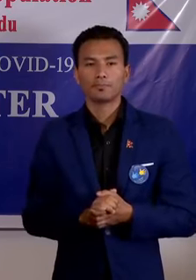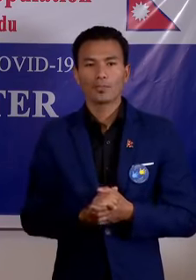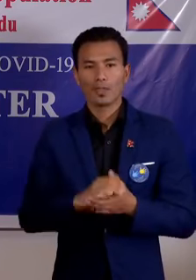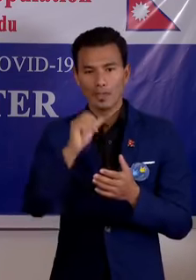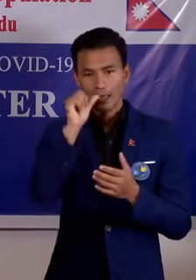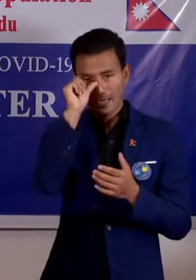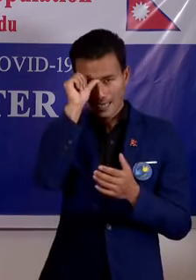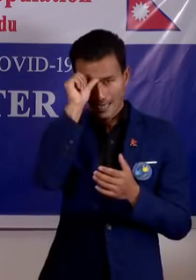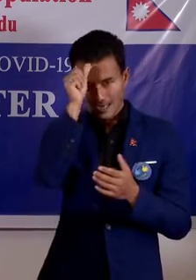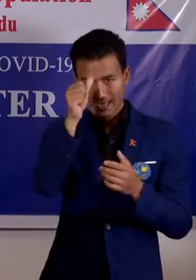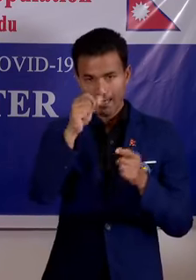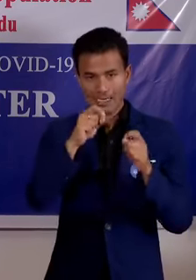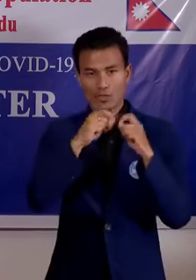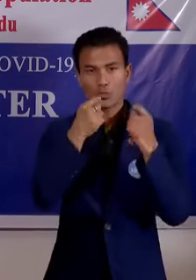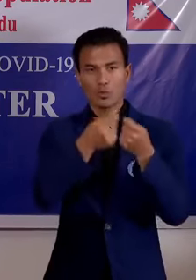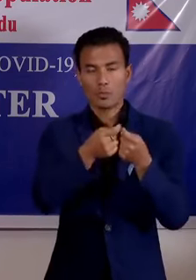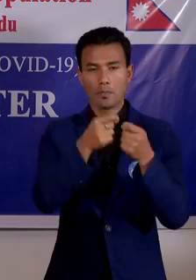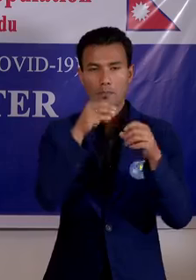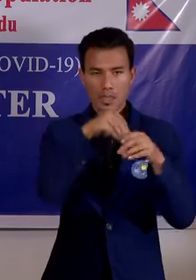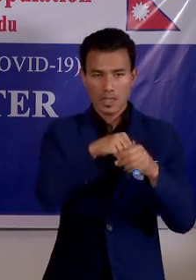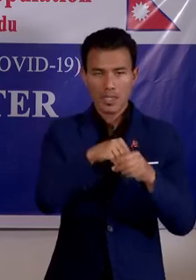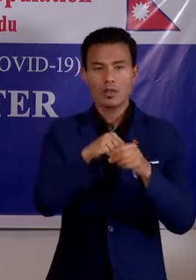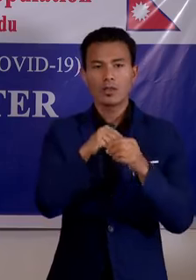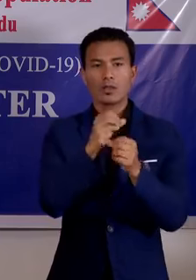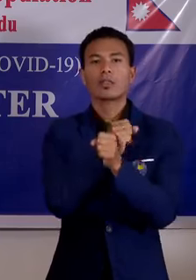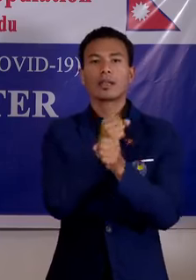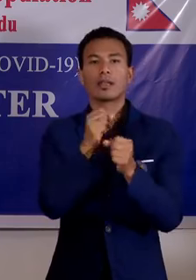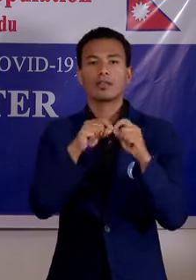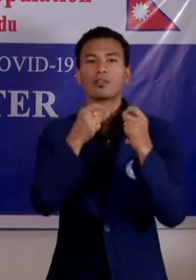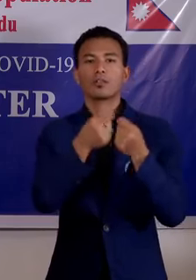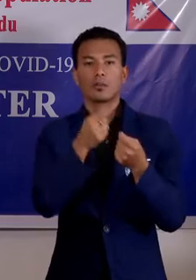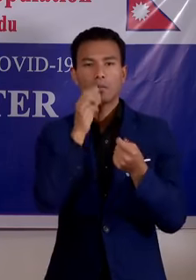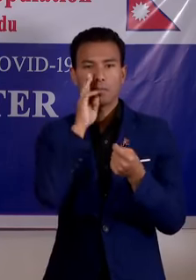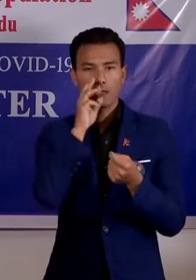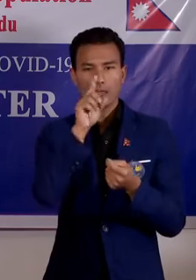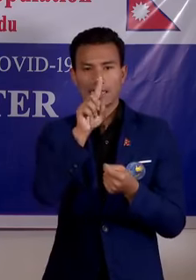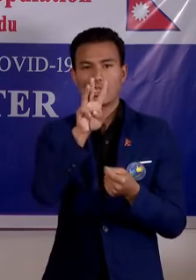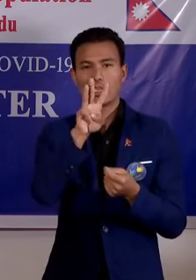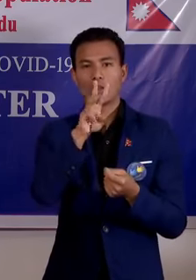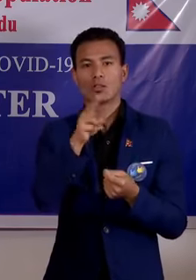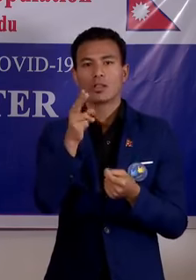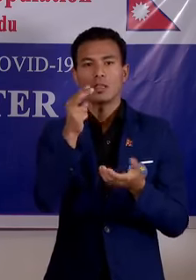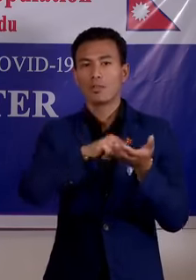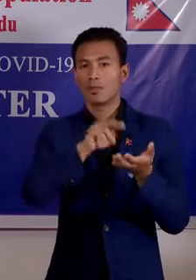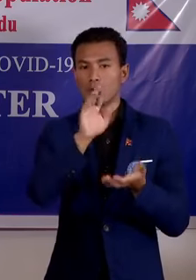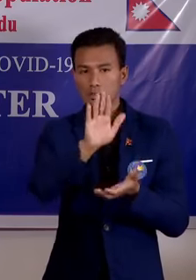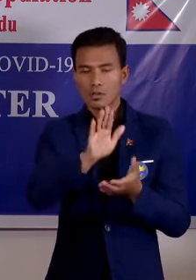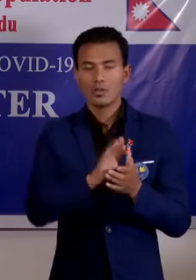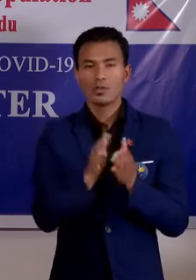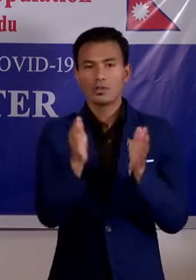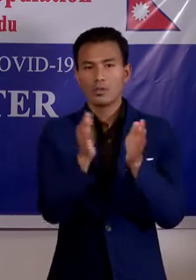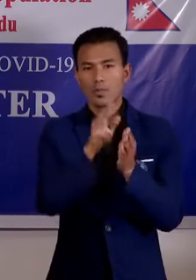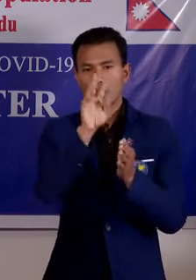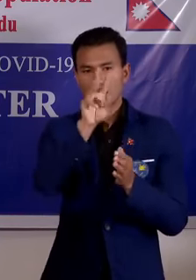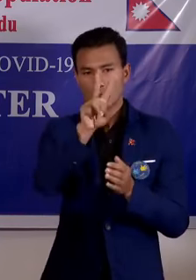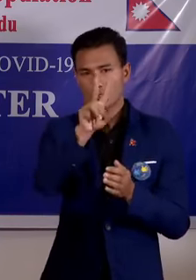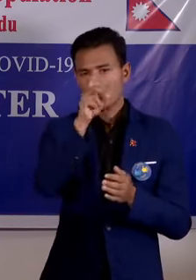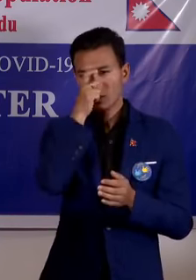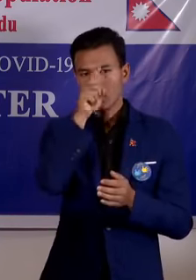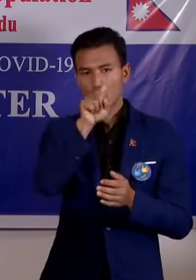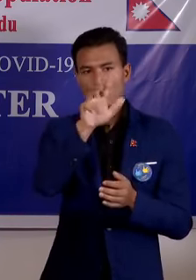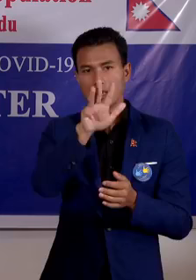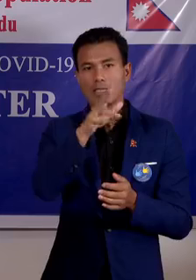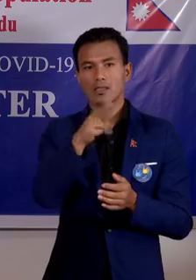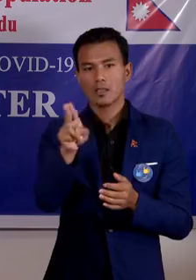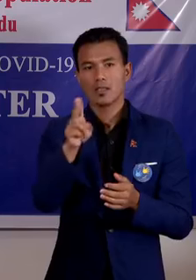रेड जोनमा रहेका पछिल्लो अपडेट 24 घण्टाको 13 थपिनु भएको छ। यसरी जम्मा 219